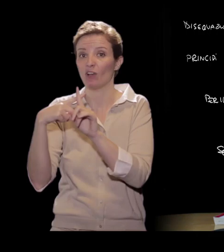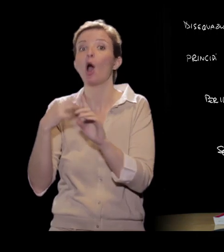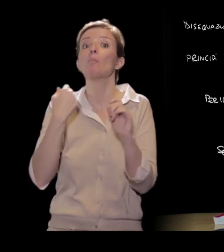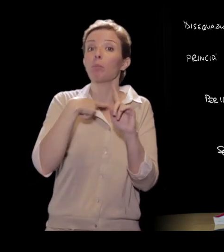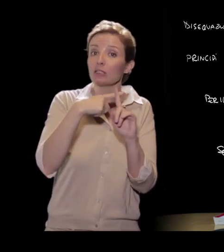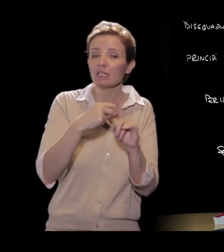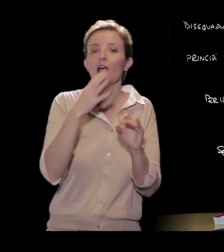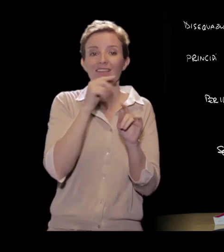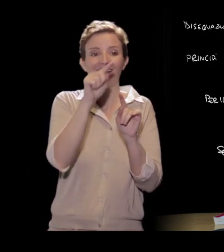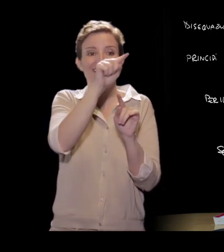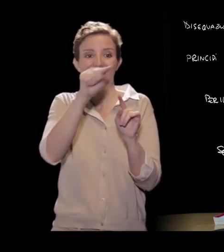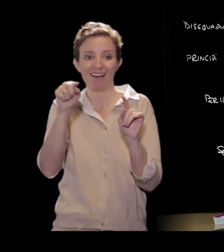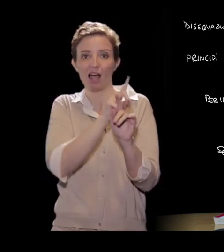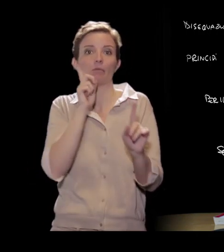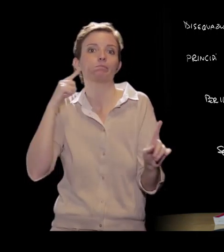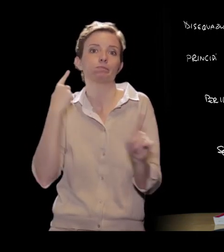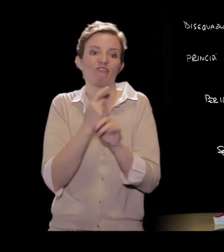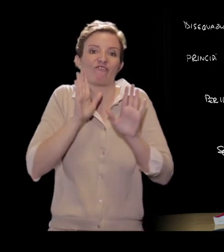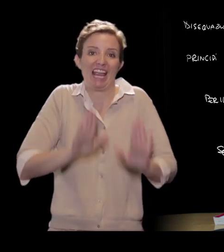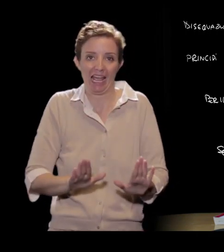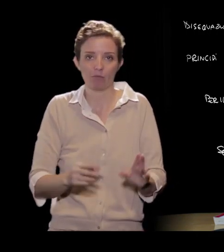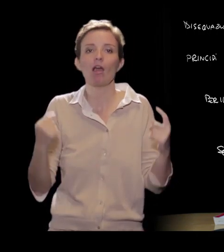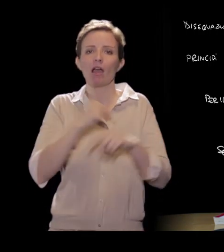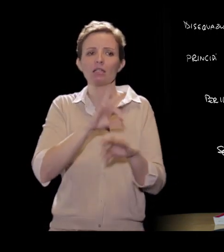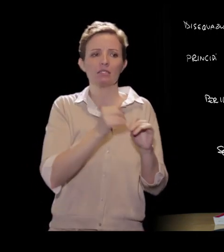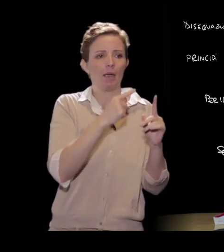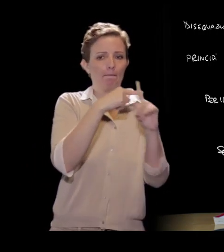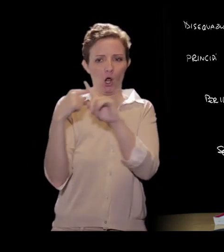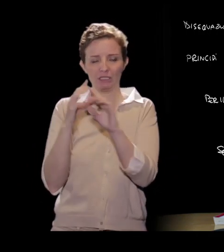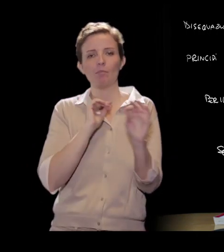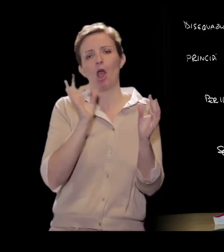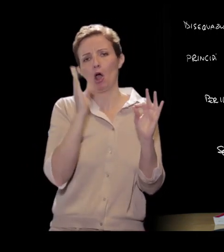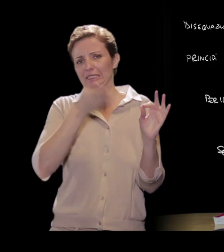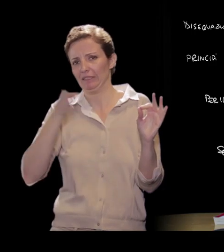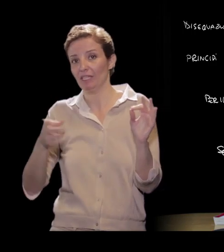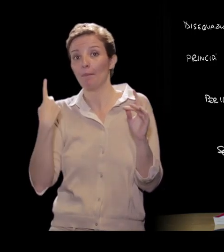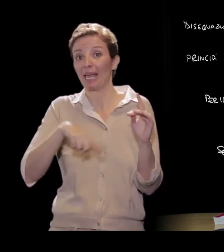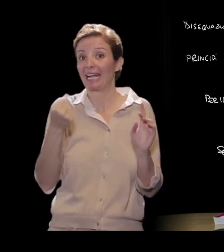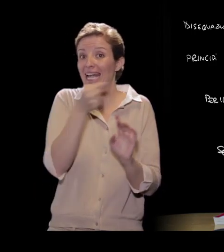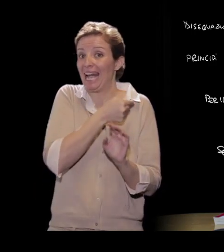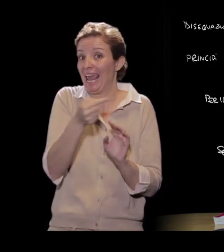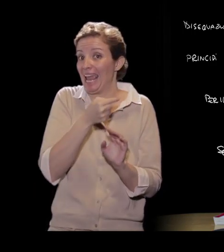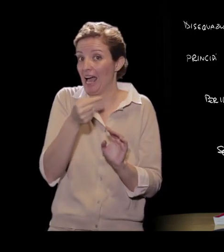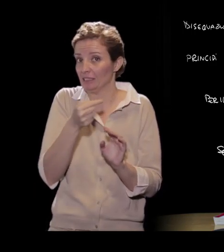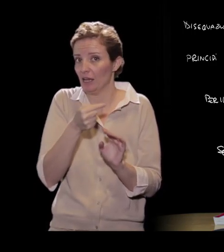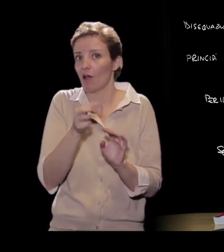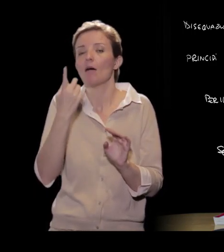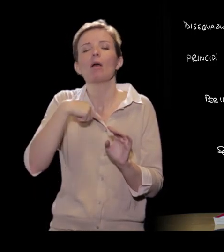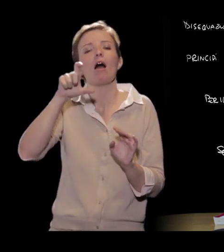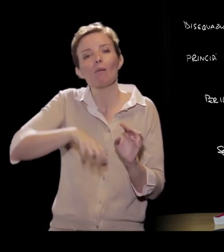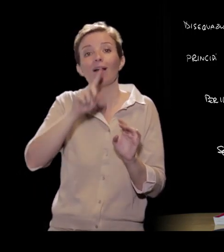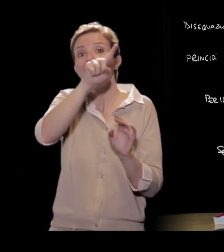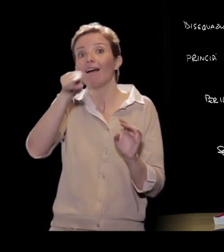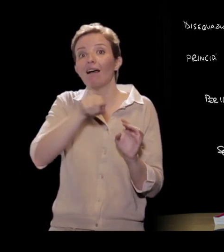equazione non cambia se andiamo a moltiplicare a dividere entrambi i membri per un numero negativo invece dobbiamo necessariamente andare a